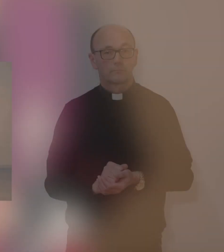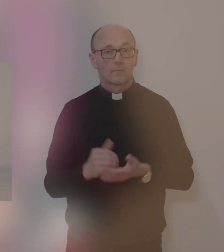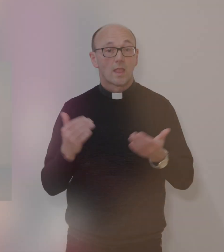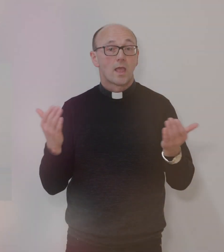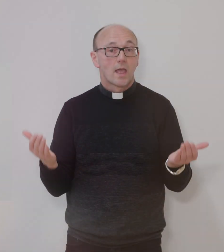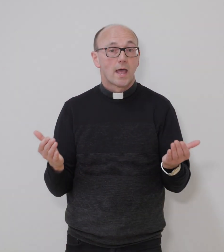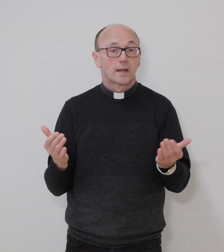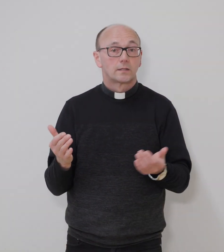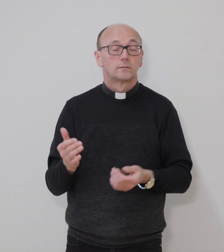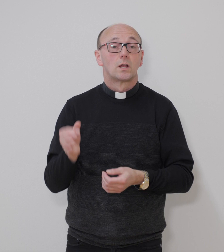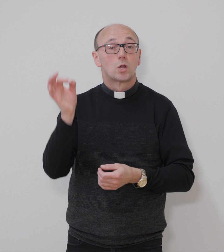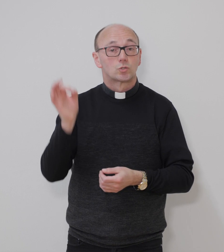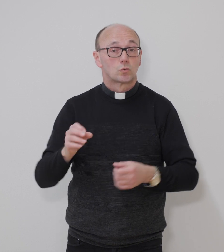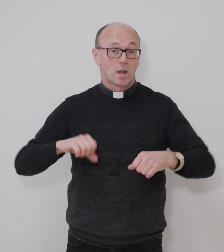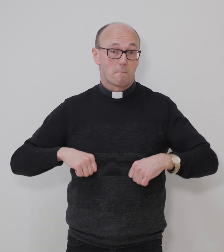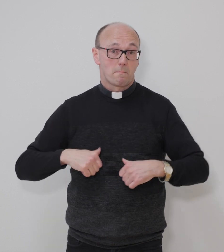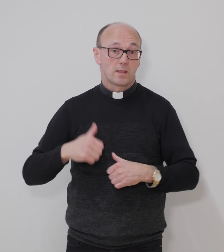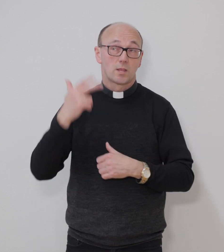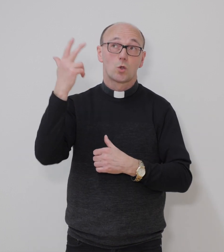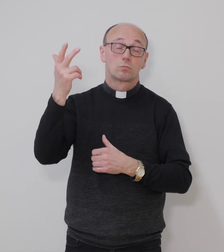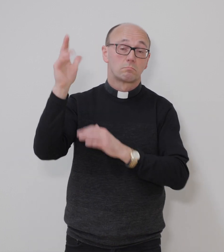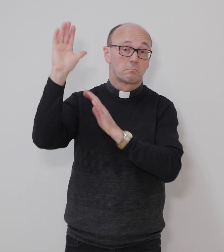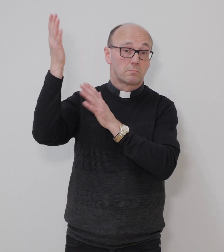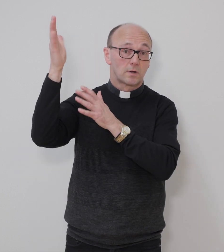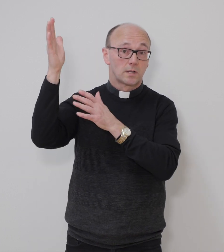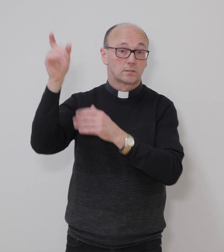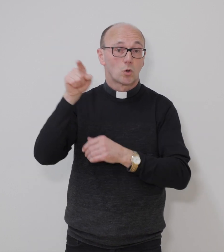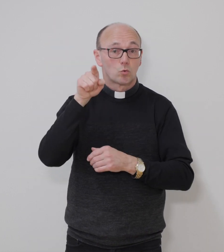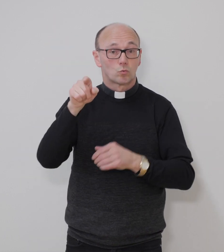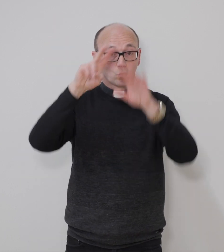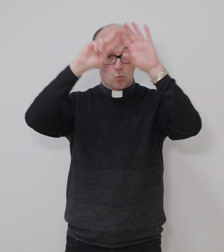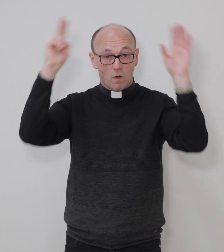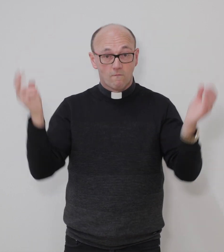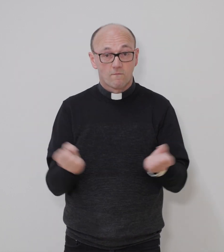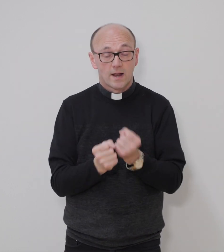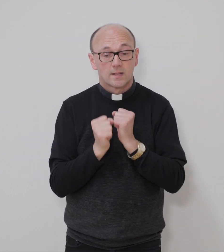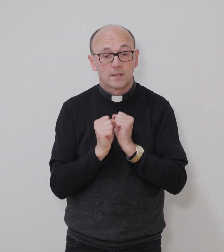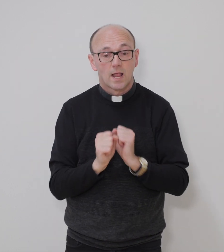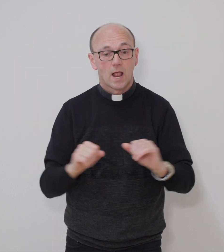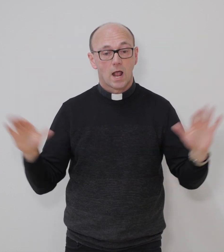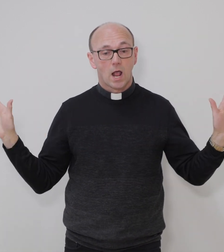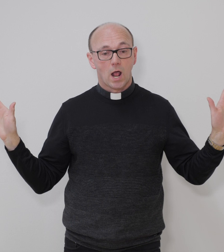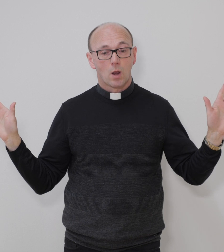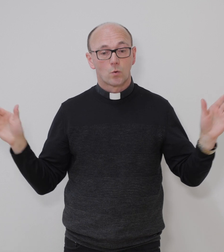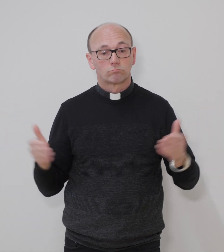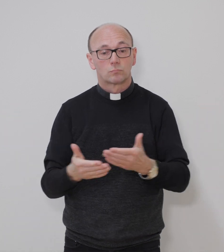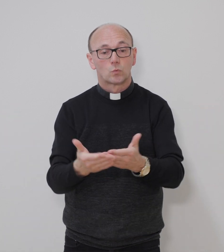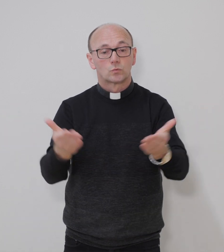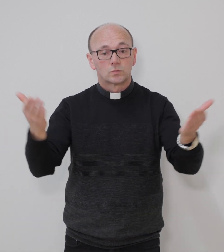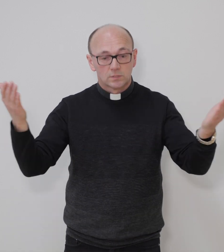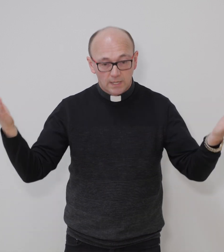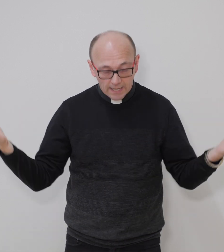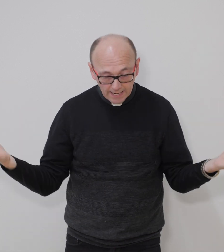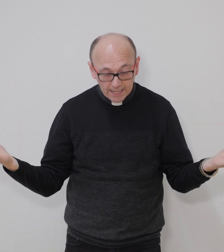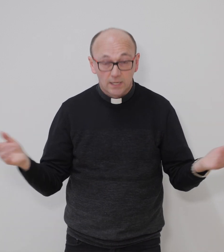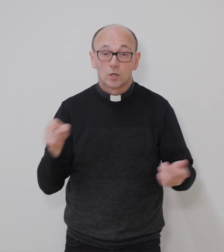Sei gepriesen, Herr Jesus Christus, Sohn des lebendigen Gottes. Du bist der Erlöser der Welt, unser Herr und Heiland, der sogar